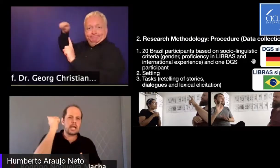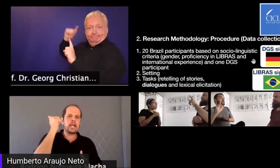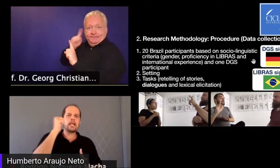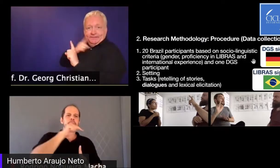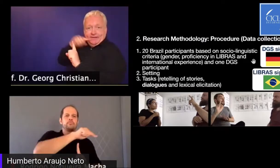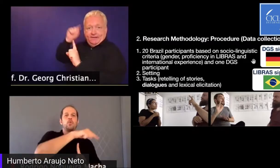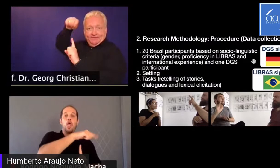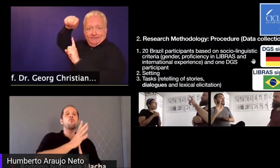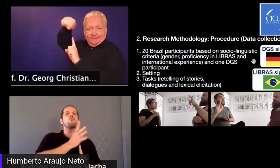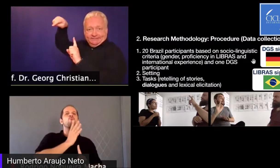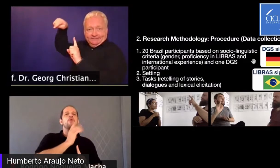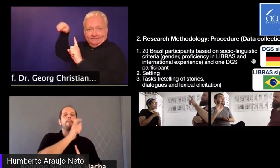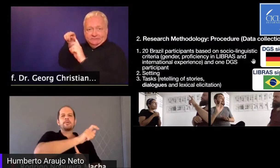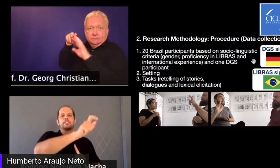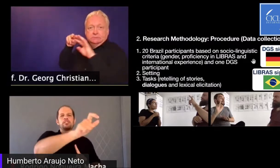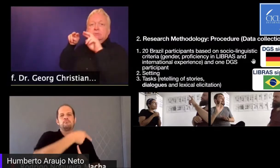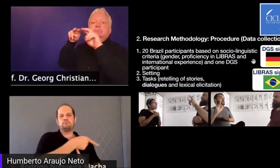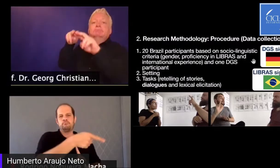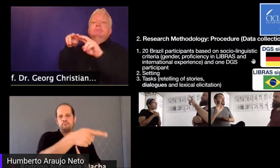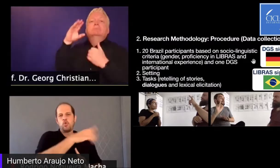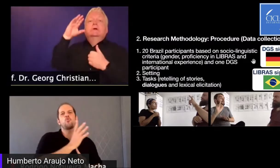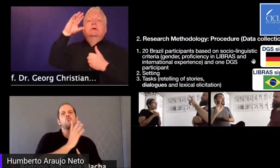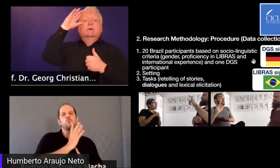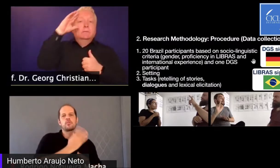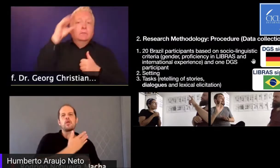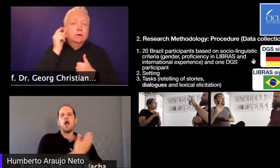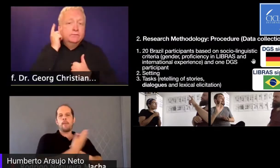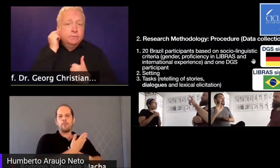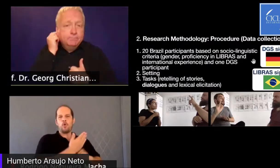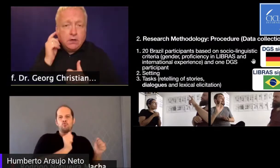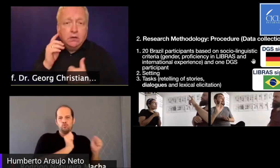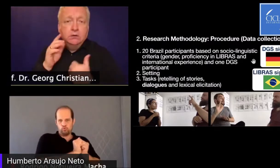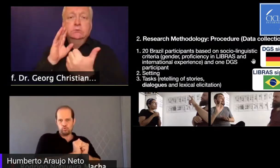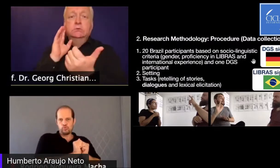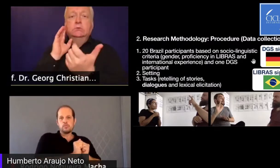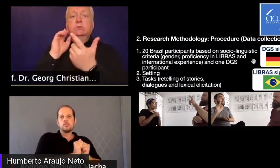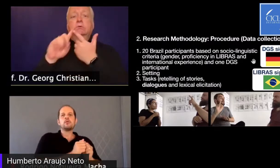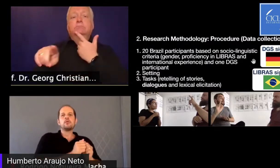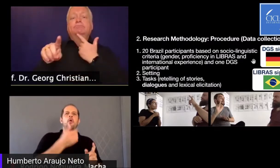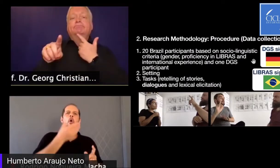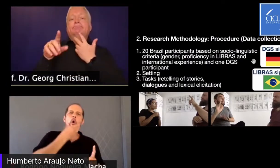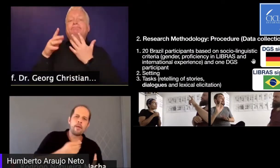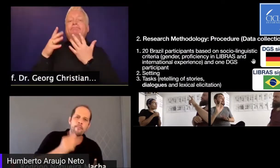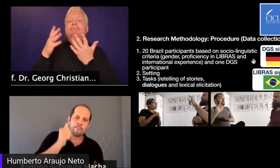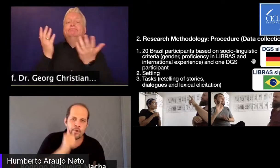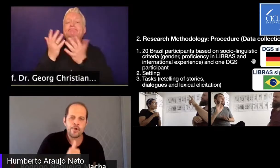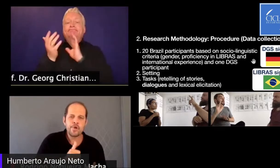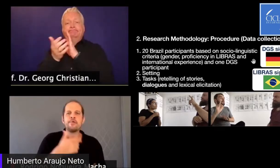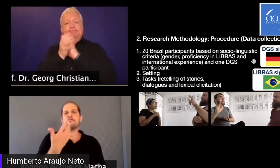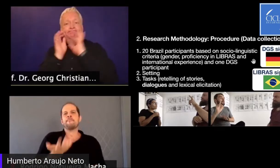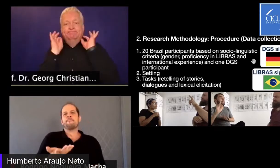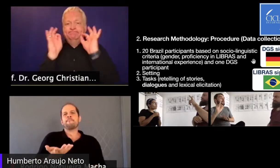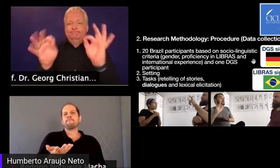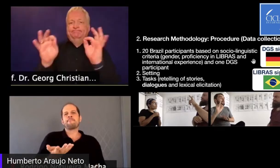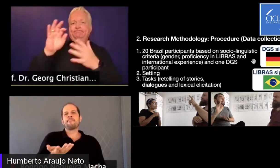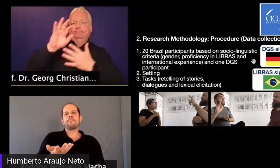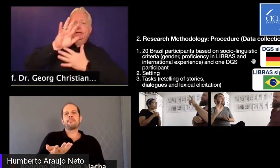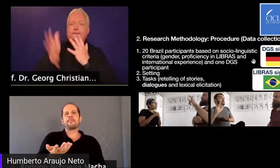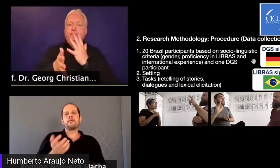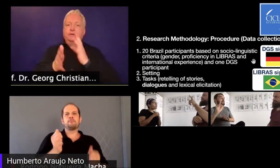uma pessoa que já era fluente e conhecia esses outros falantes. Essa pessoa trabalhou comigo diretamente.